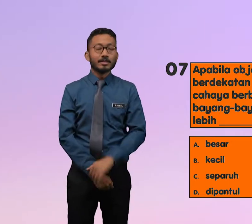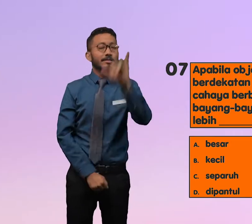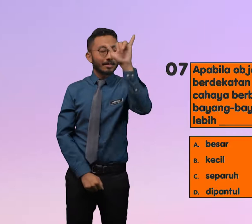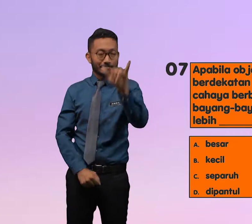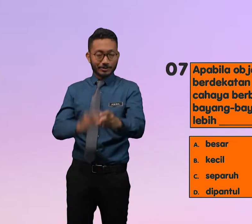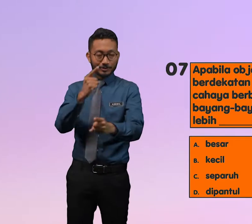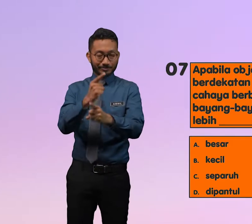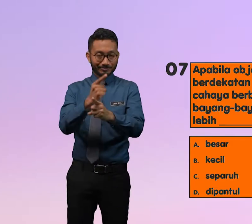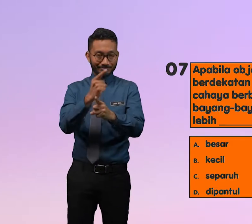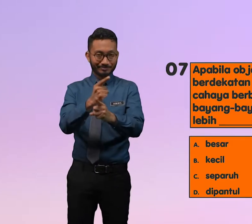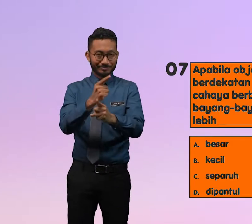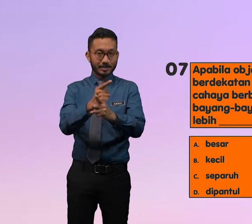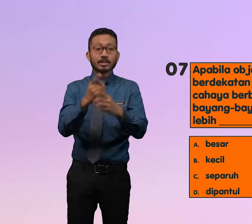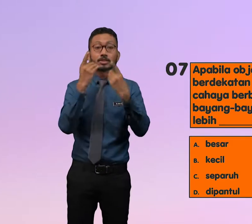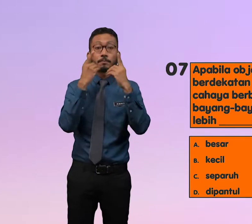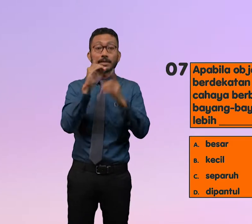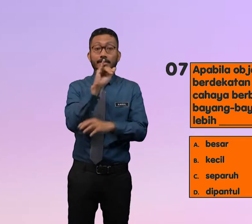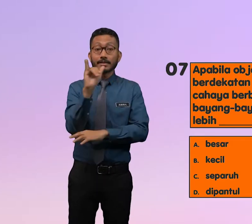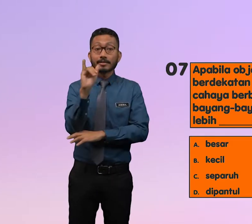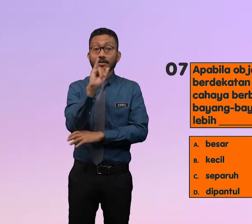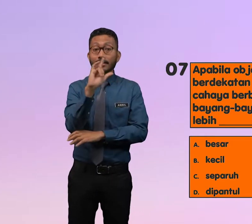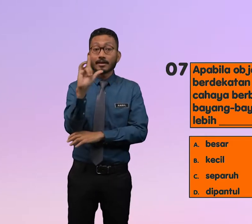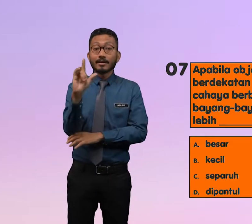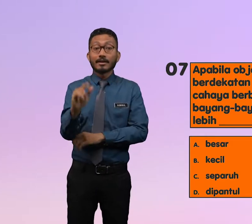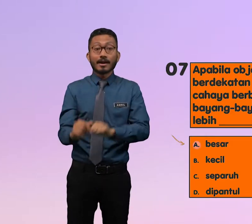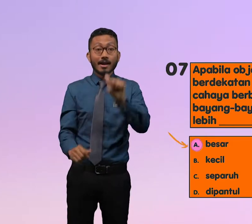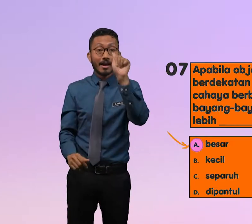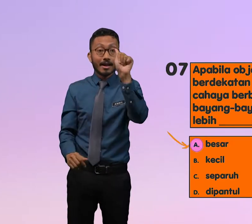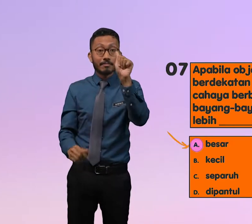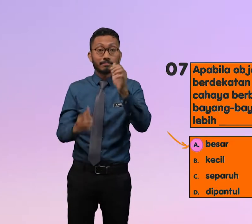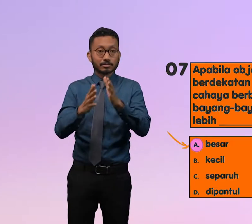Ya betul. Cepatnya ialah